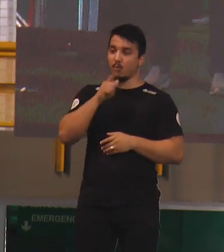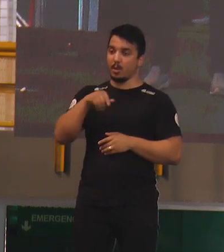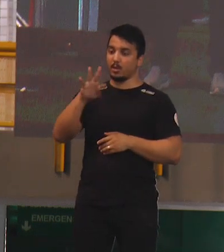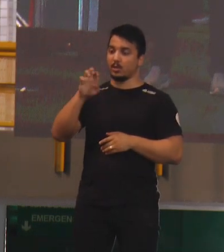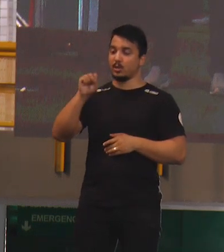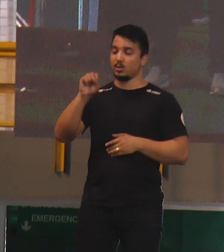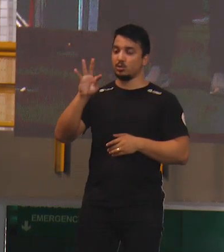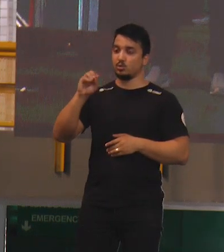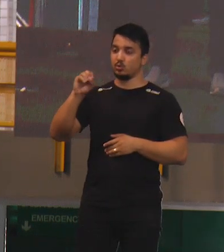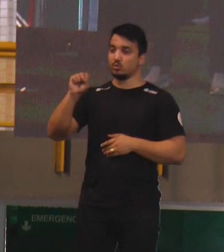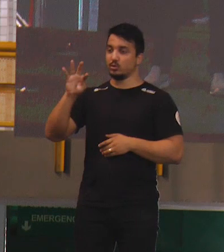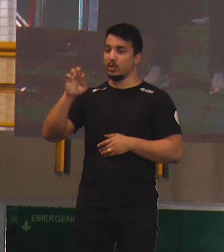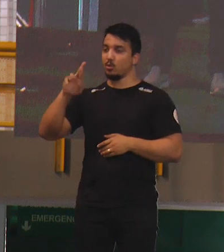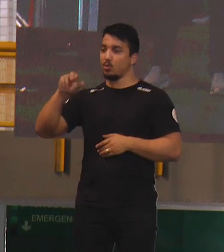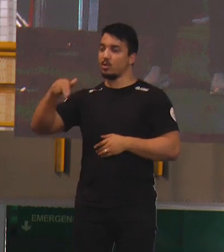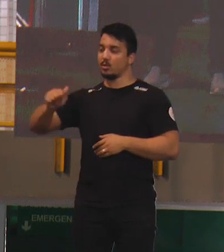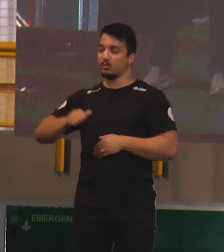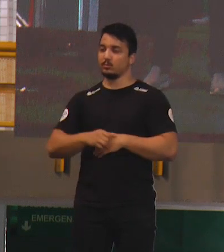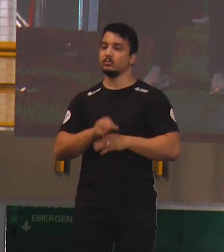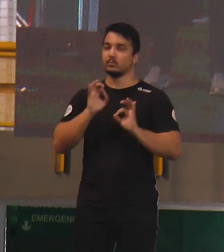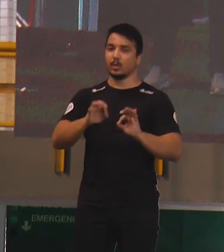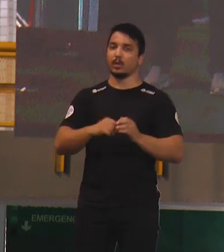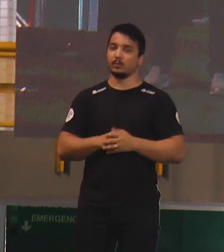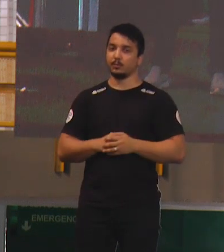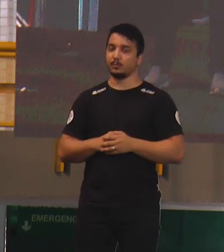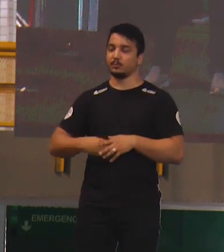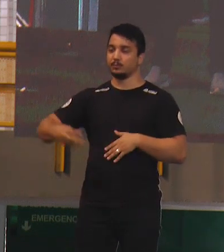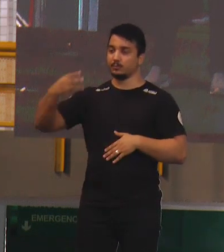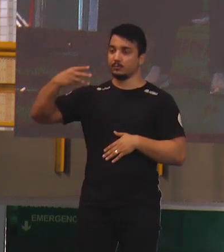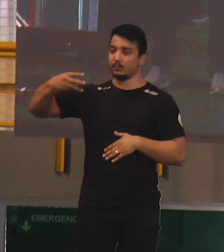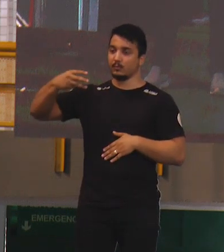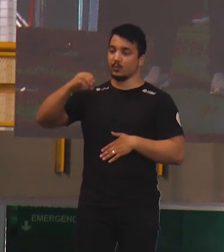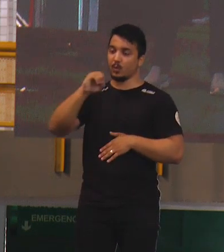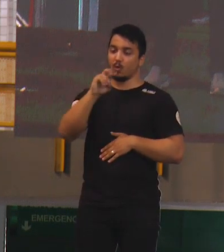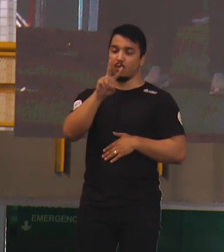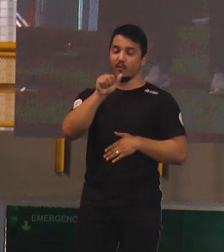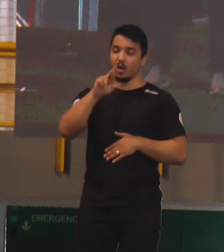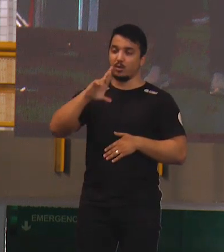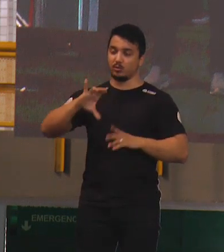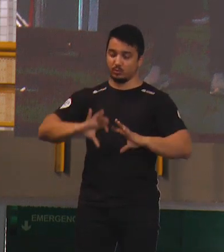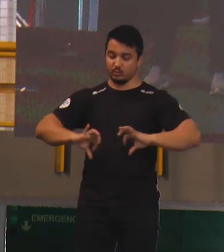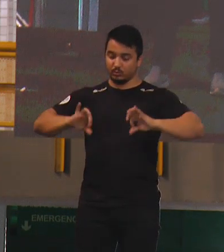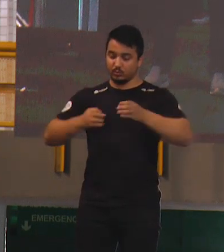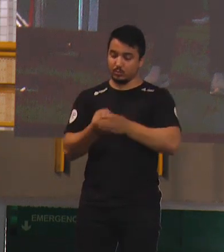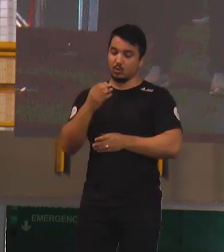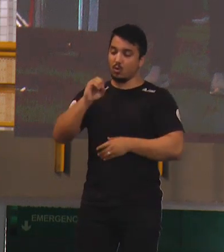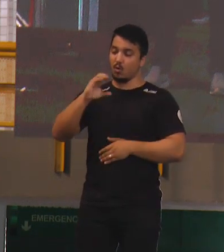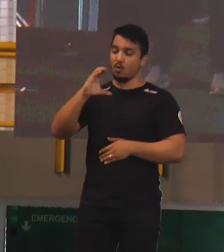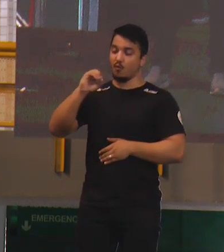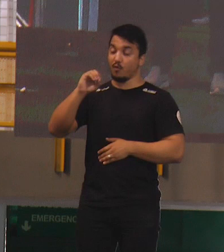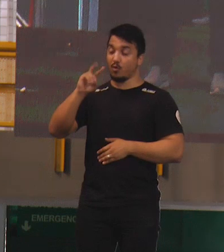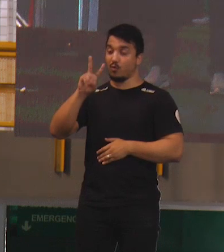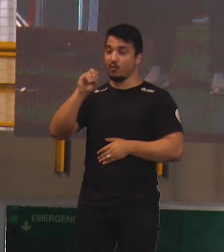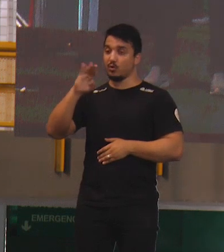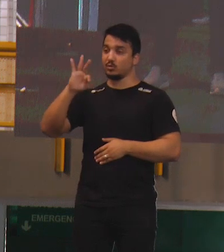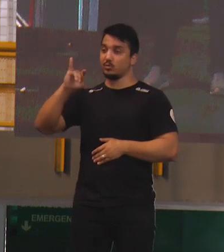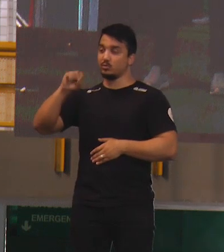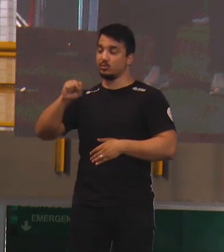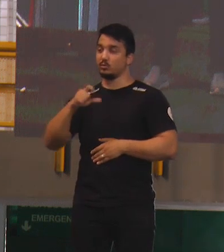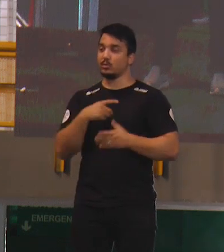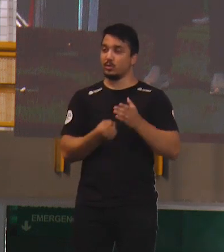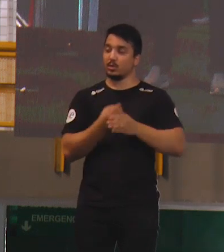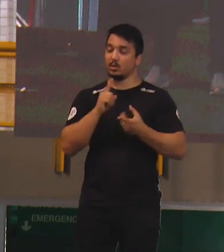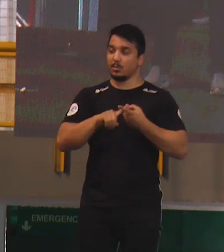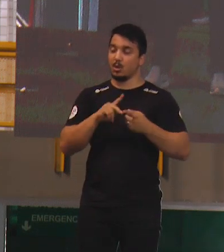Correto? 3. Os ovários produzem os ovócitos e os hormônios femininos,